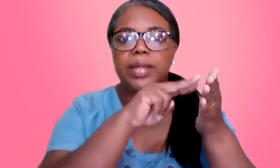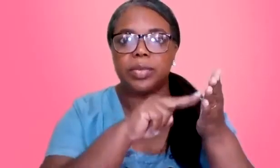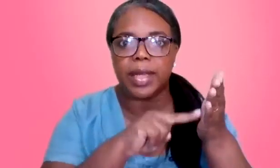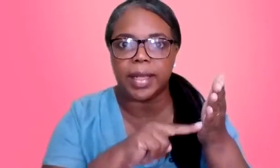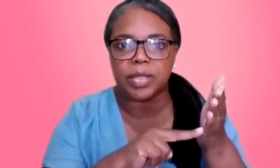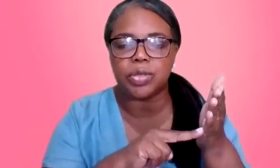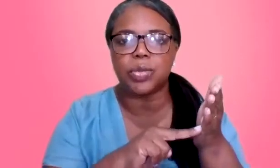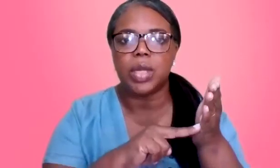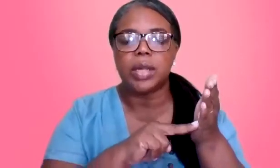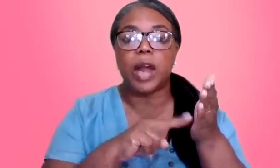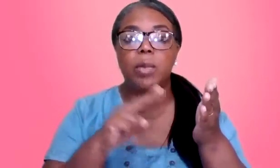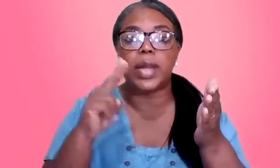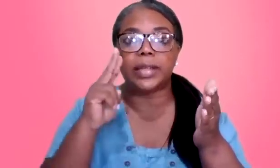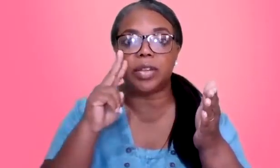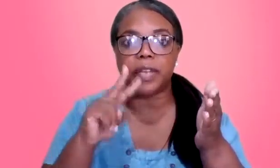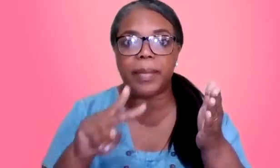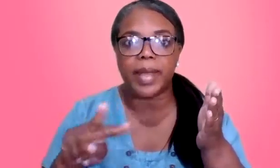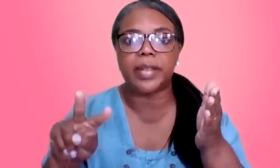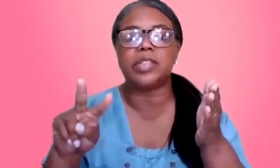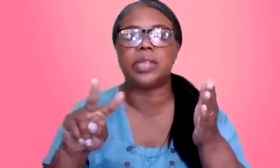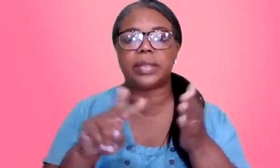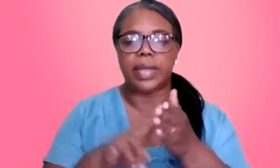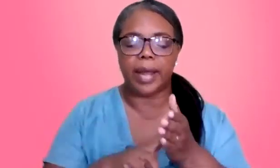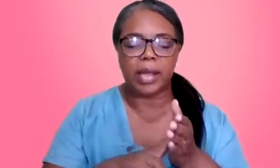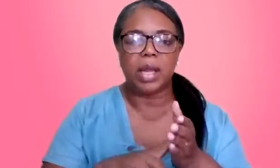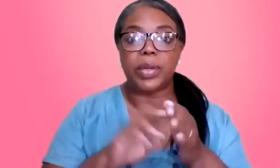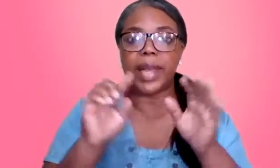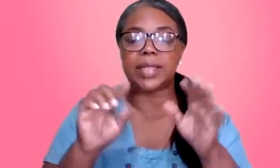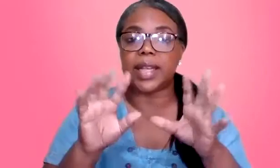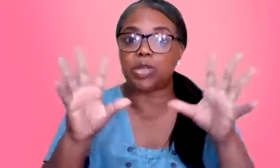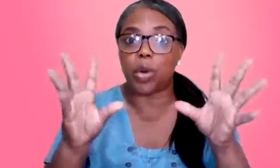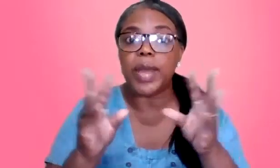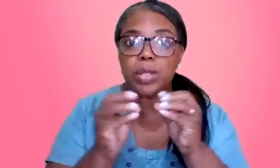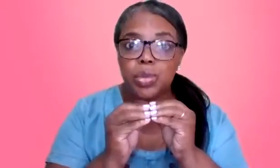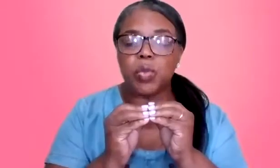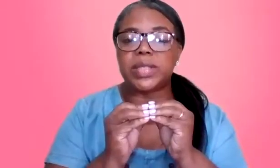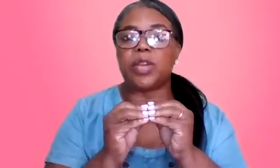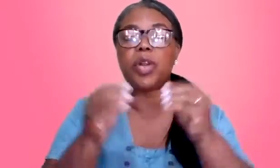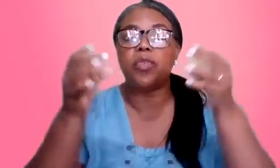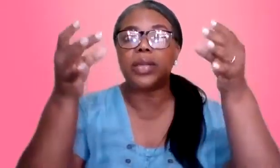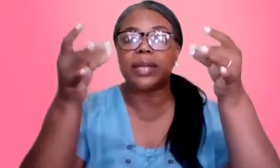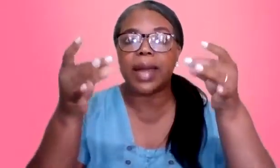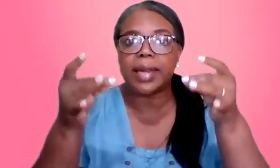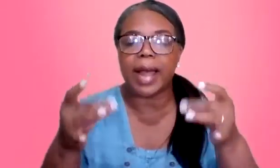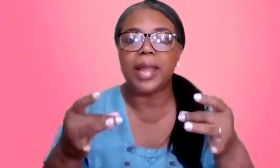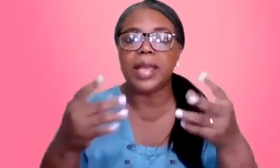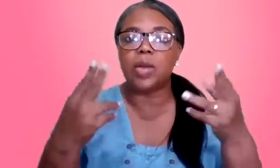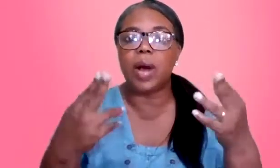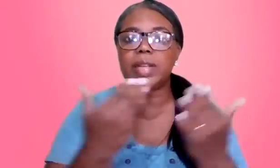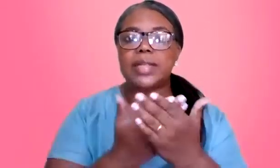no texto, dá uma olhada novamente, tá? Porque isso aqui é só um resumo, isso aqui eu não vou detalhar igual nas